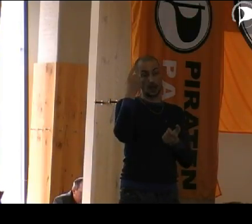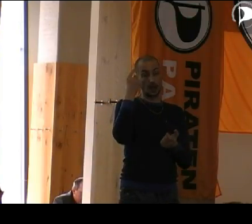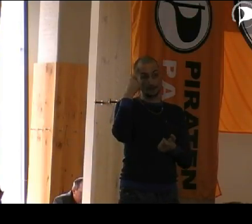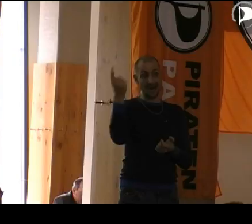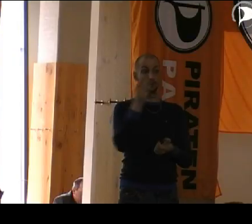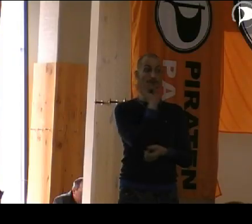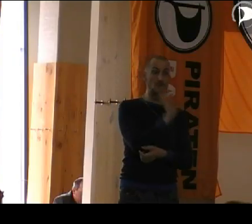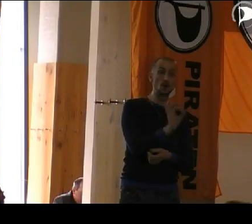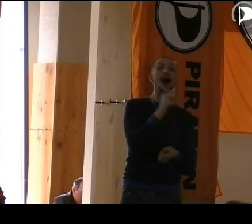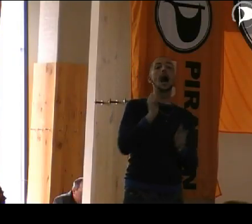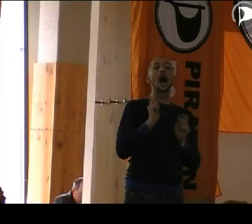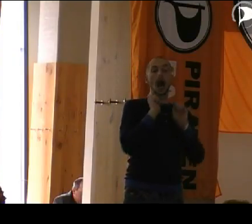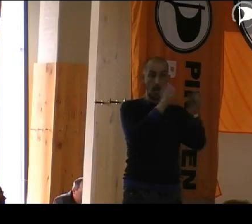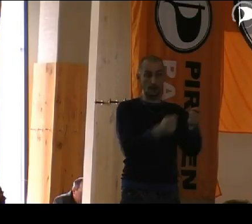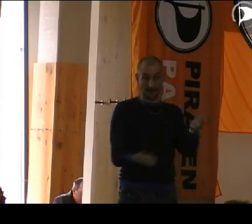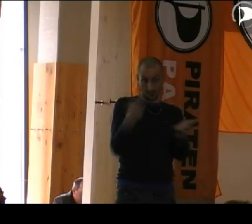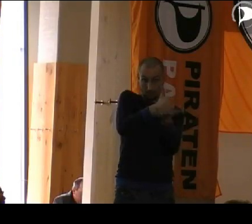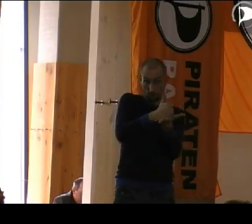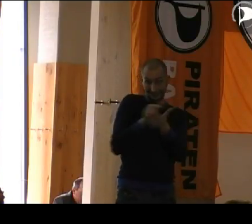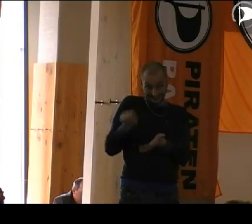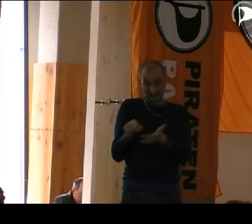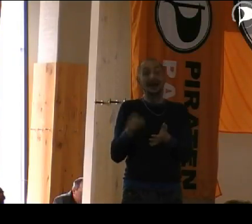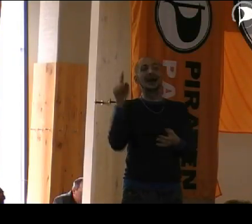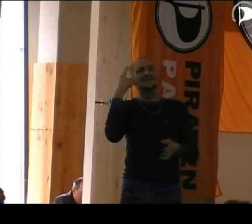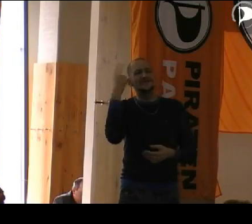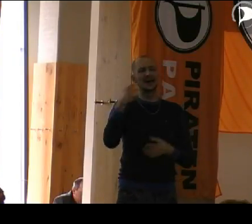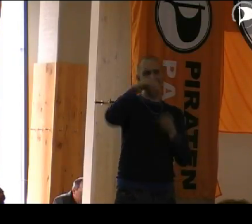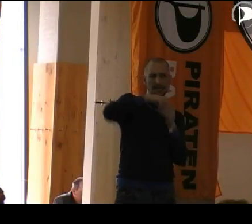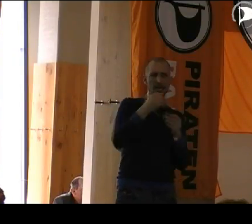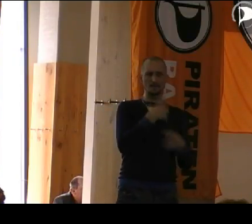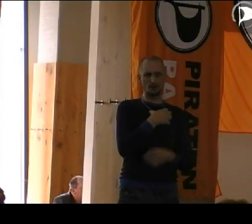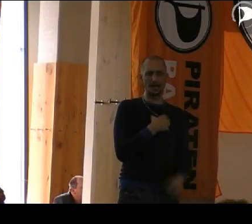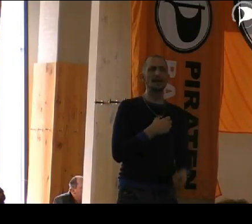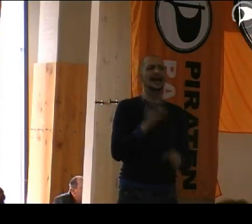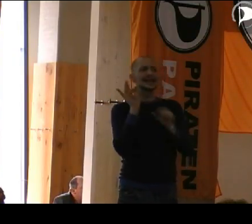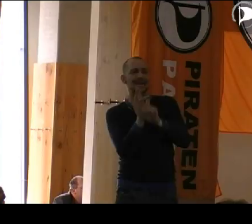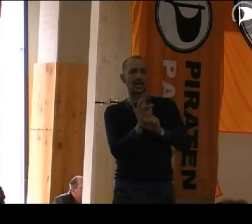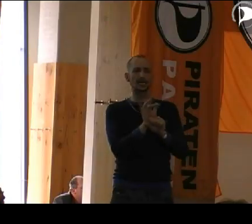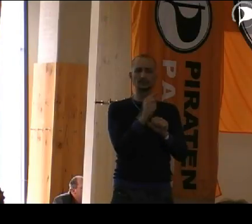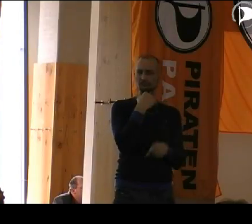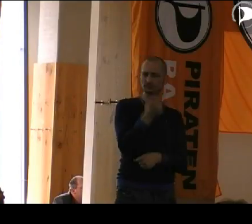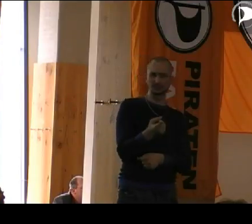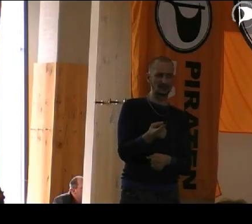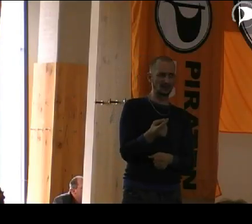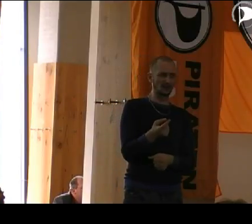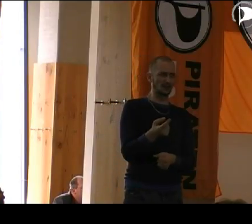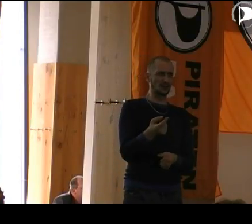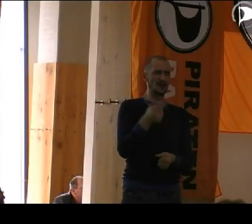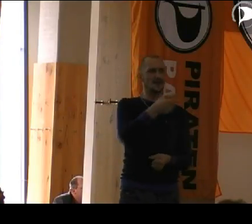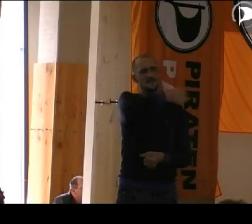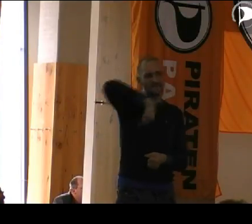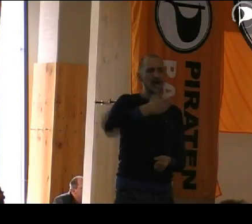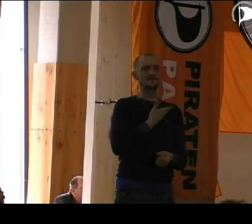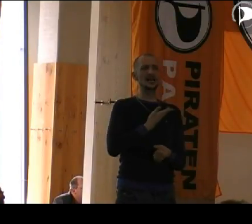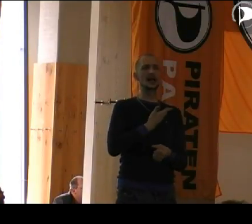antrag komischen kaum vorstellen da betroffen sie wissen die probleme die meisten gegenargumente haben argumente wir wollen den